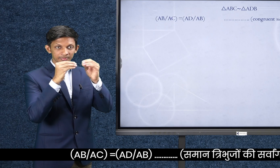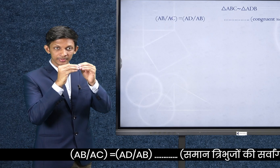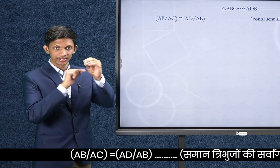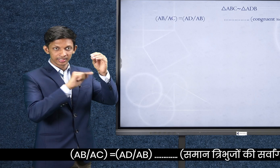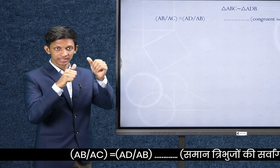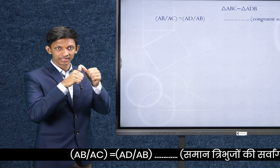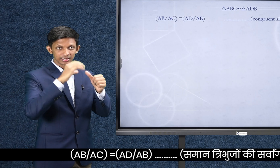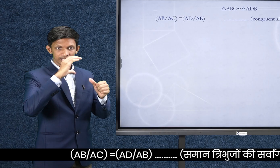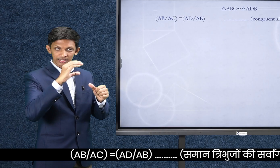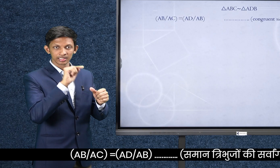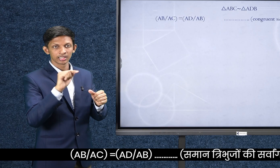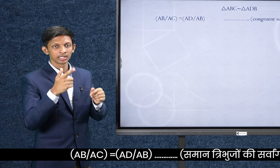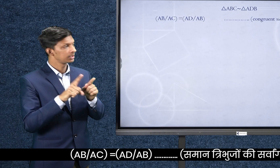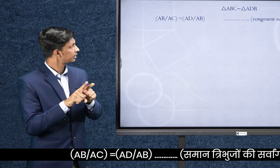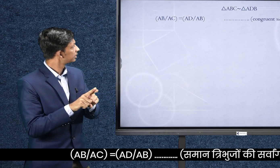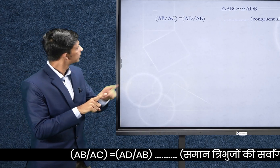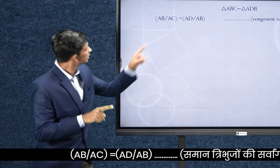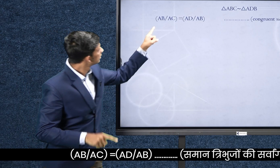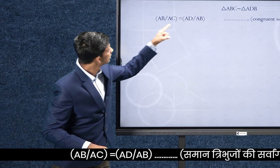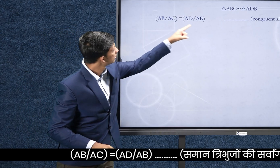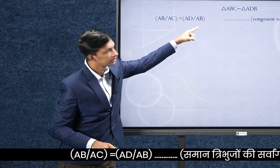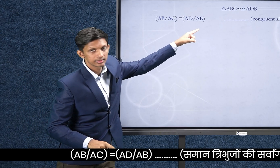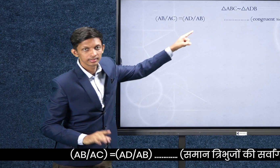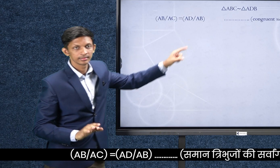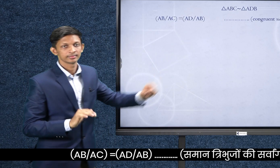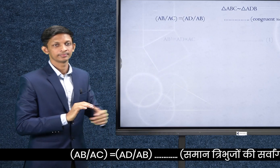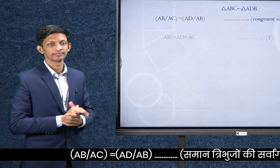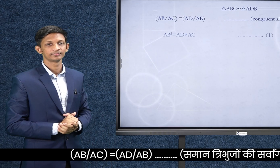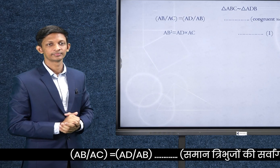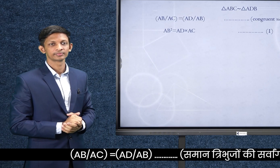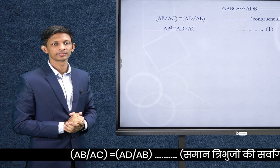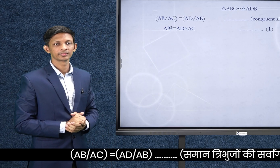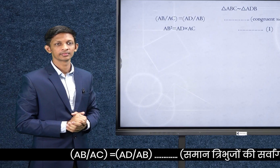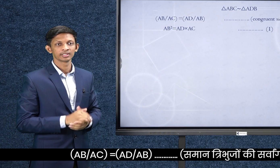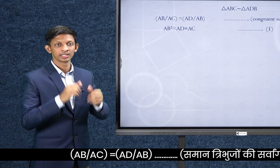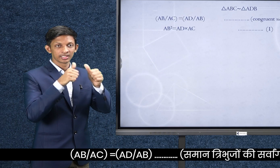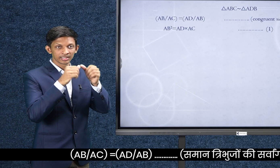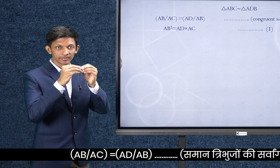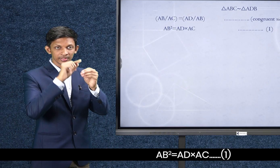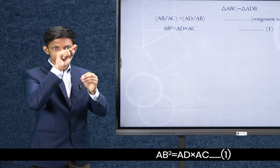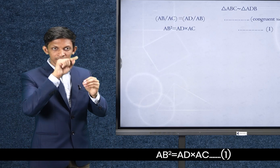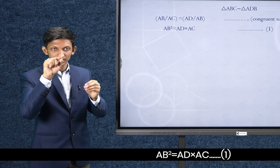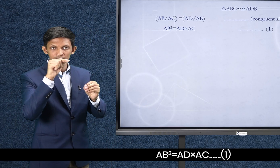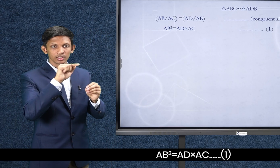AB by AC इज इक्वल AD by AB। समान त्रिभुजों की सर्वांगसम भुजाएं AB2 इज